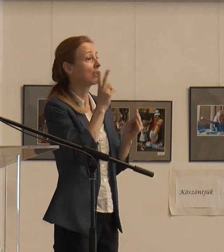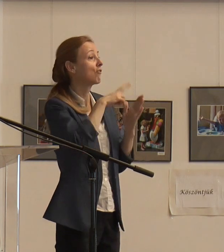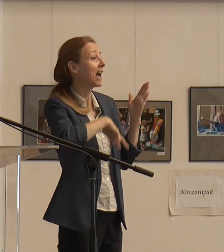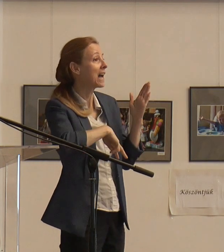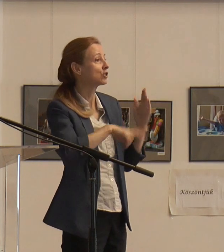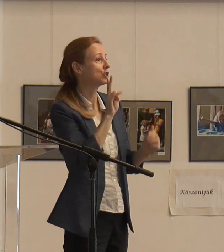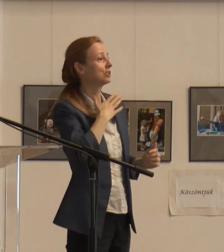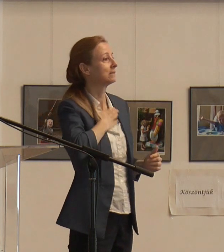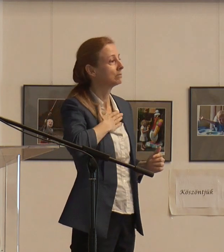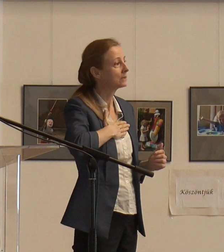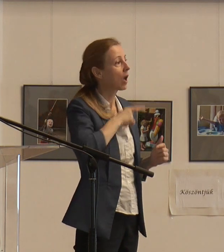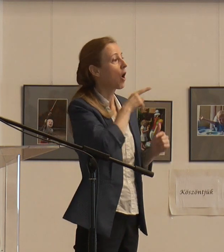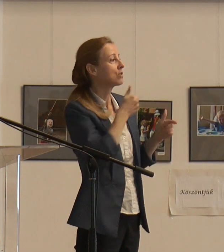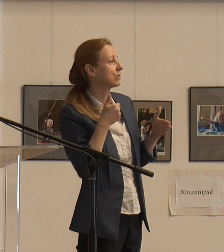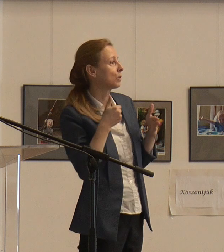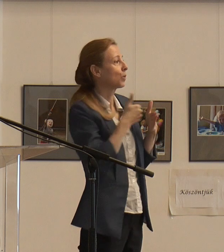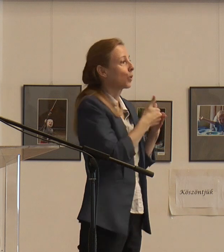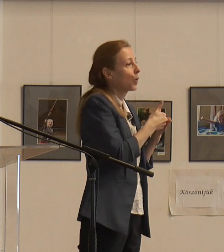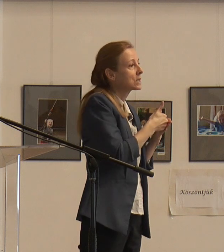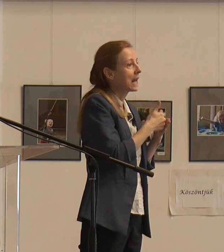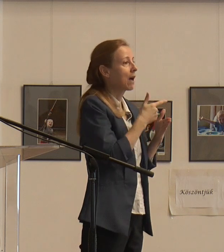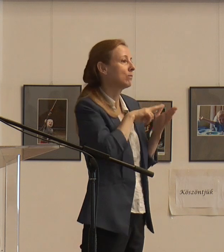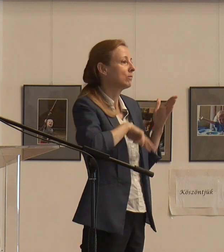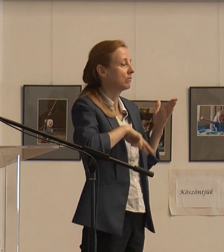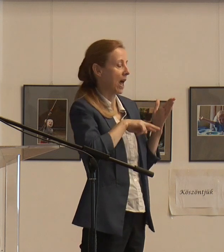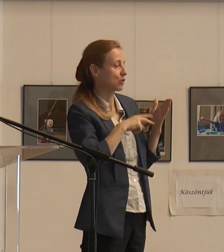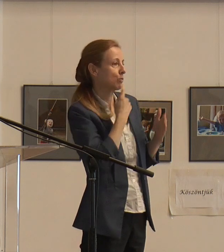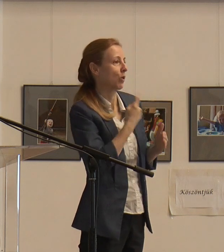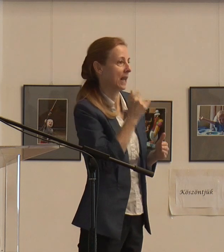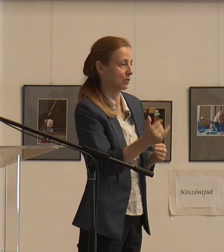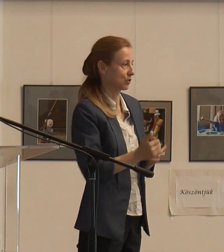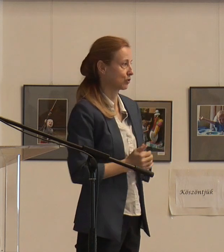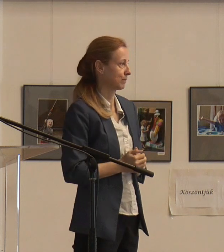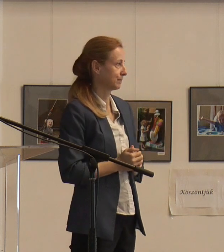szereti, annak közelebb hozzá a versmondást.